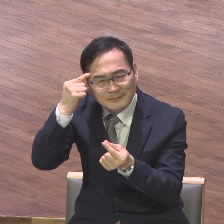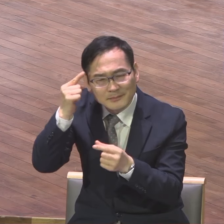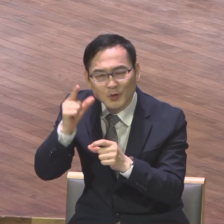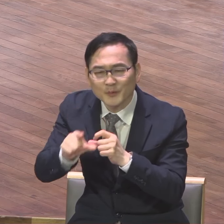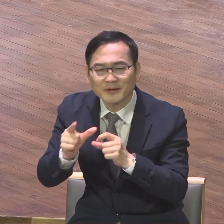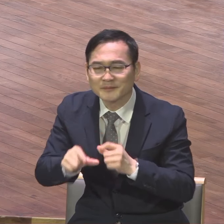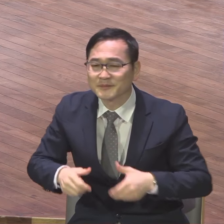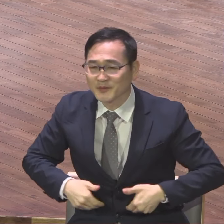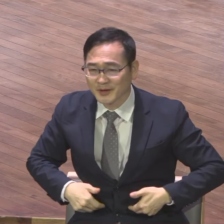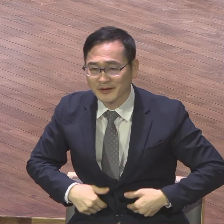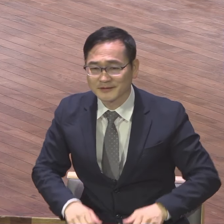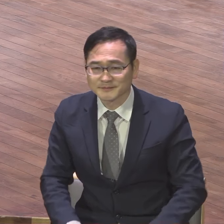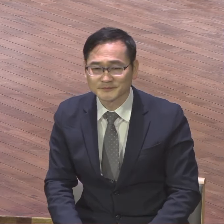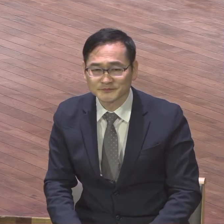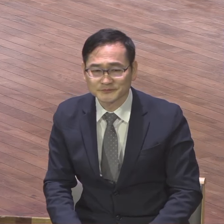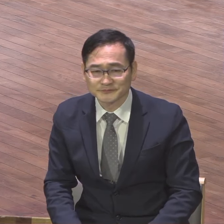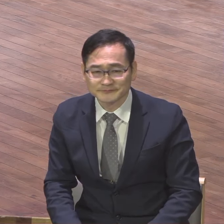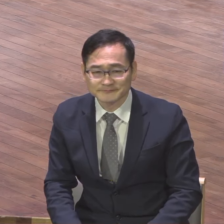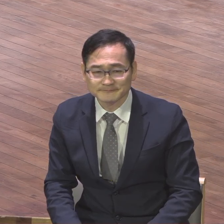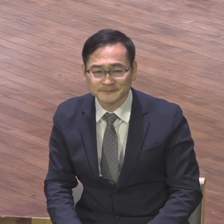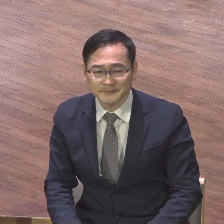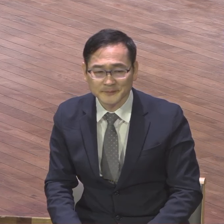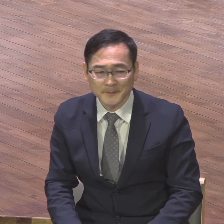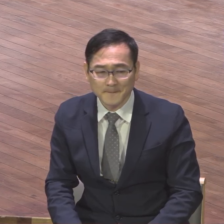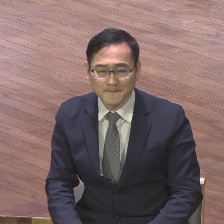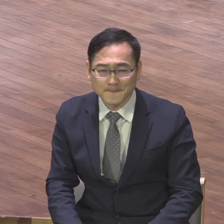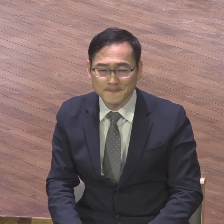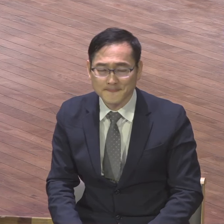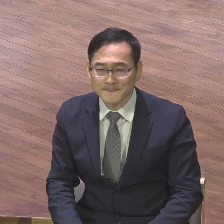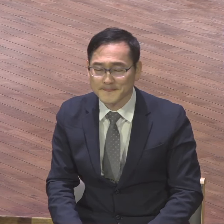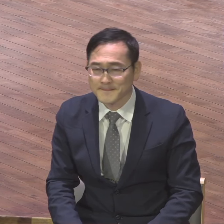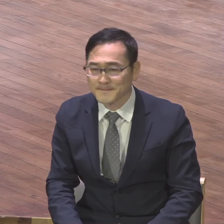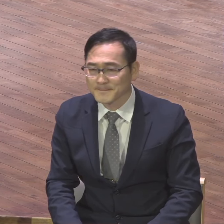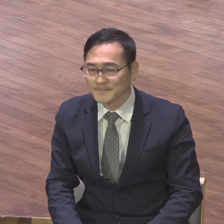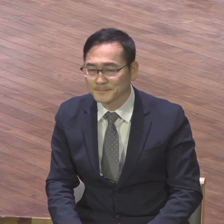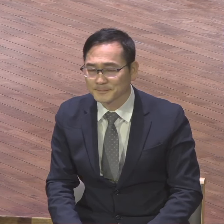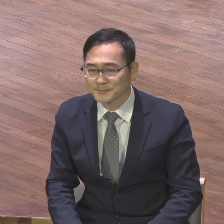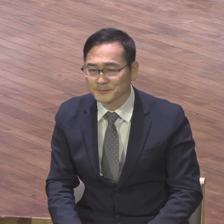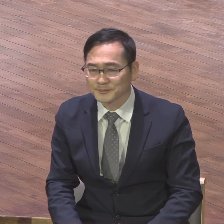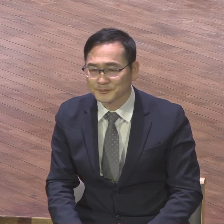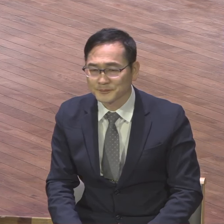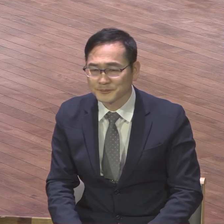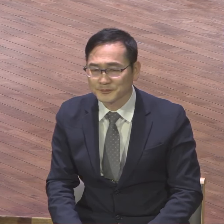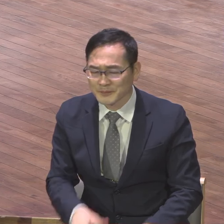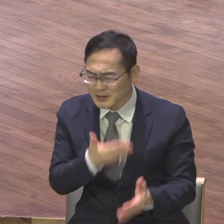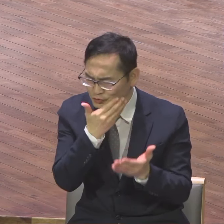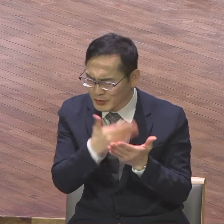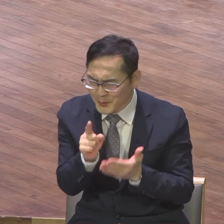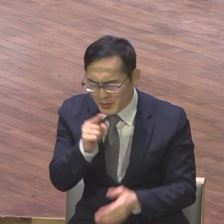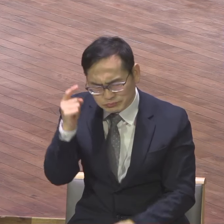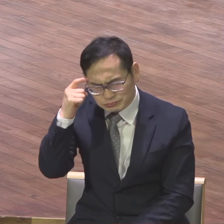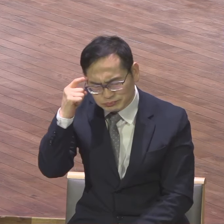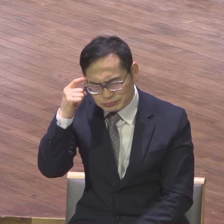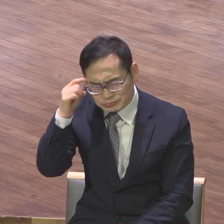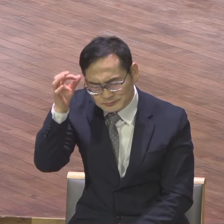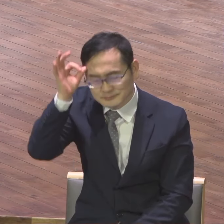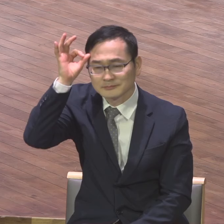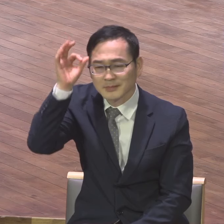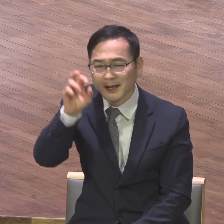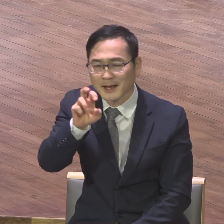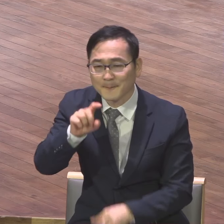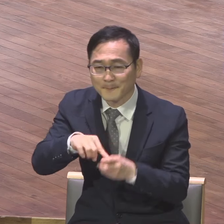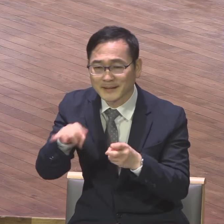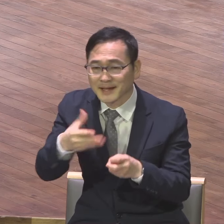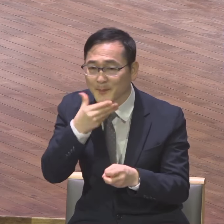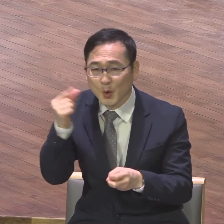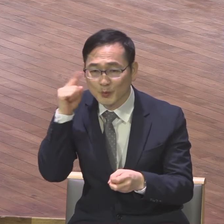무엇이 중요한디? 이 표현을 듣게 되면 뭐가 떠올라요? 마태복음 6장